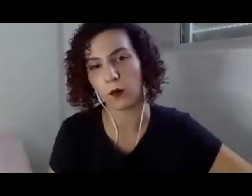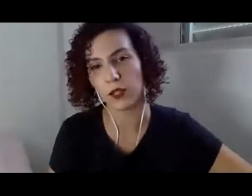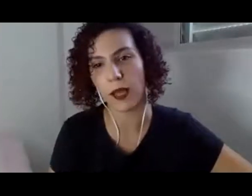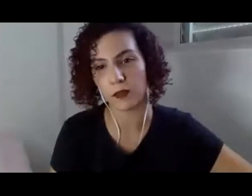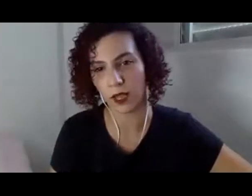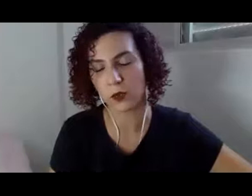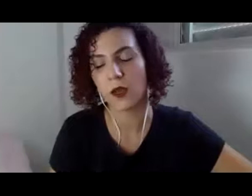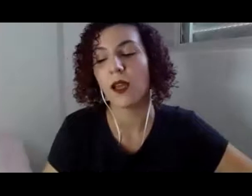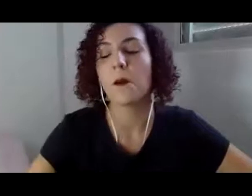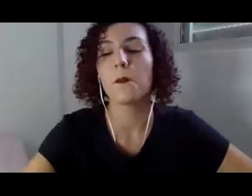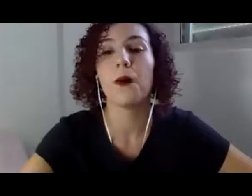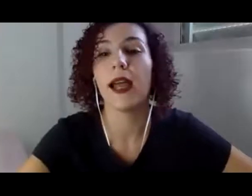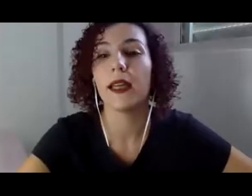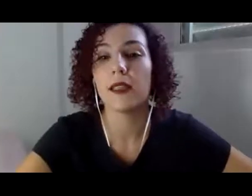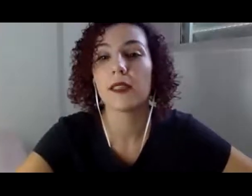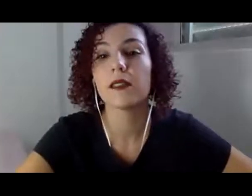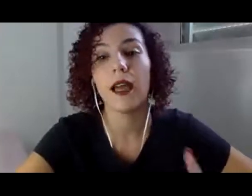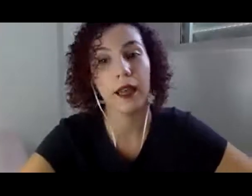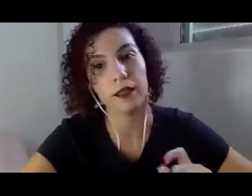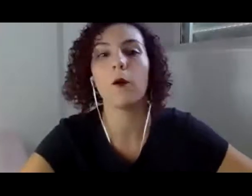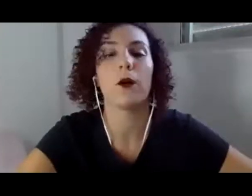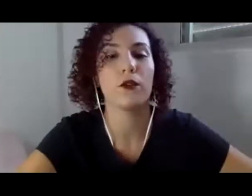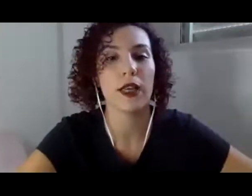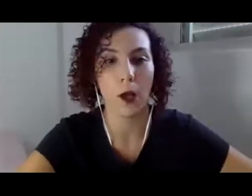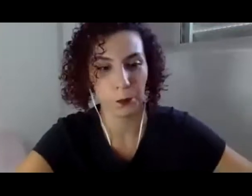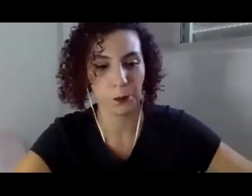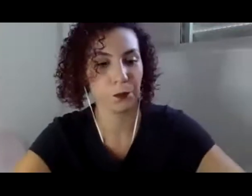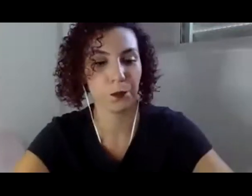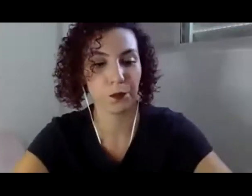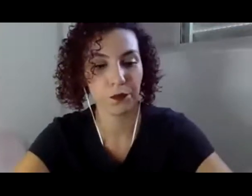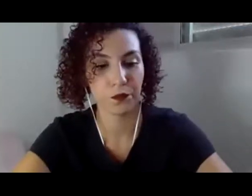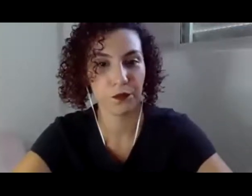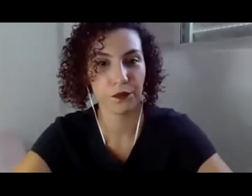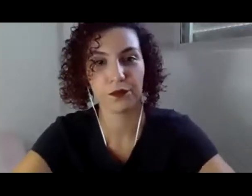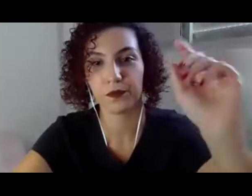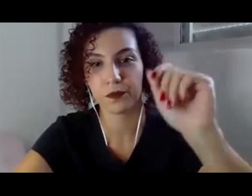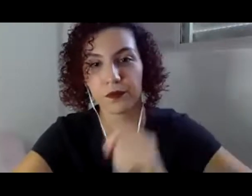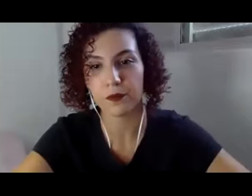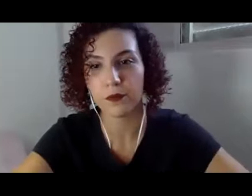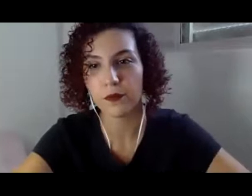troca talvez mais fácil, mas ela não é universal.